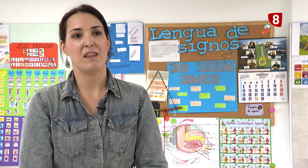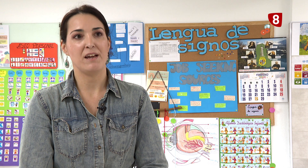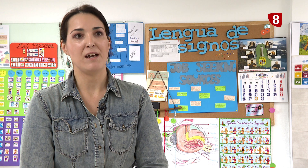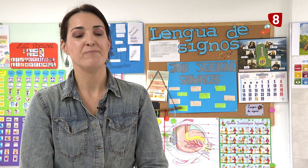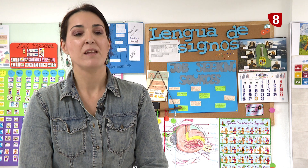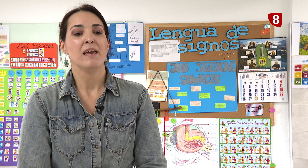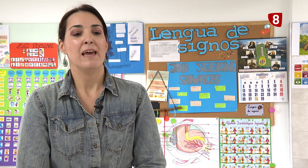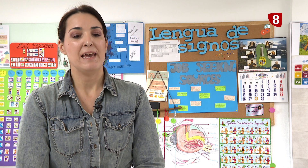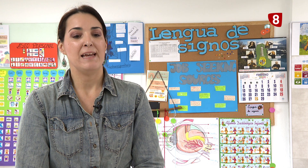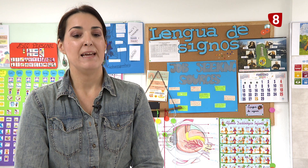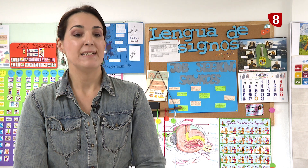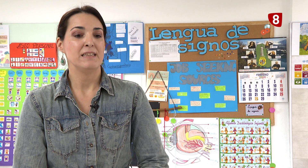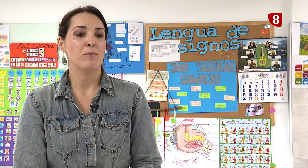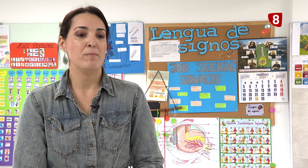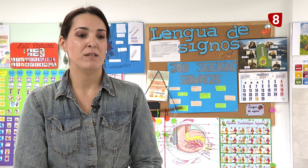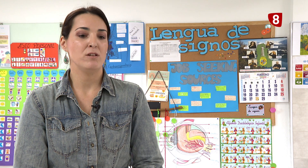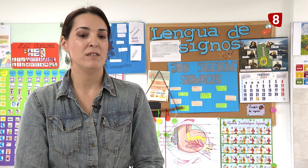ceguera. Este tipo de personas, si